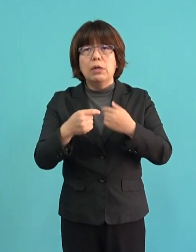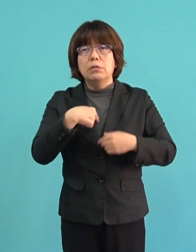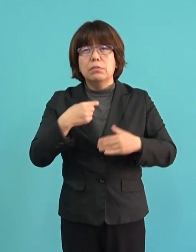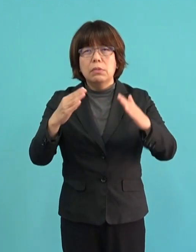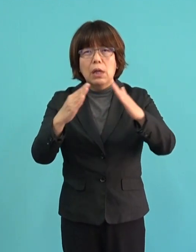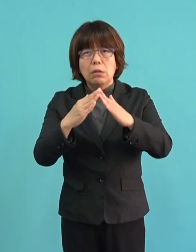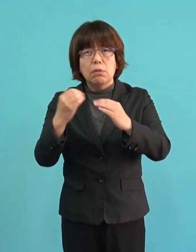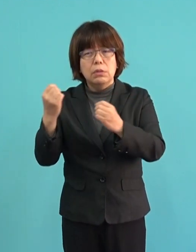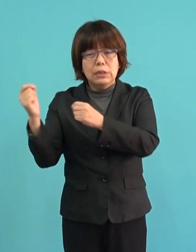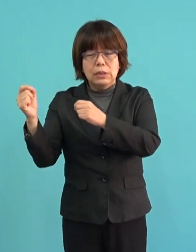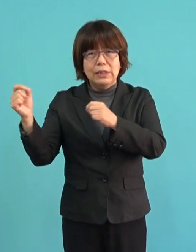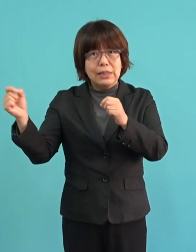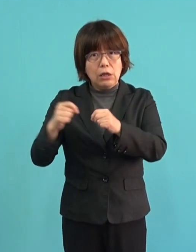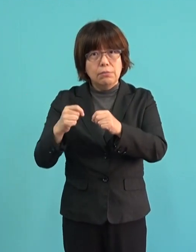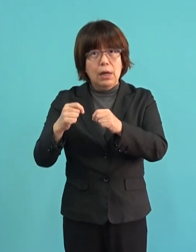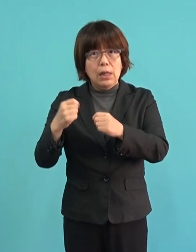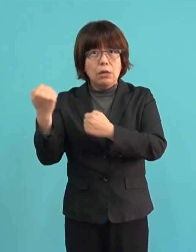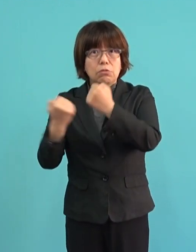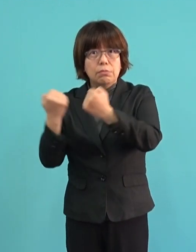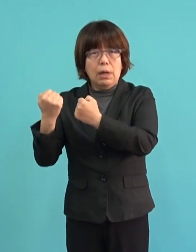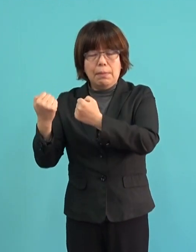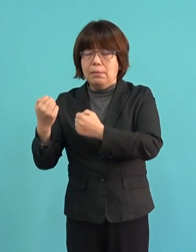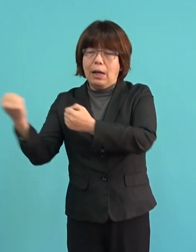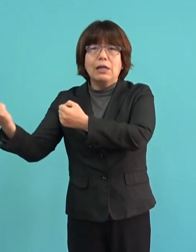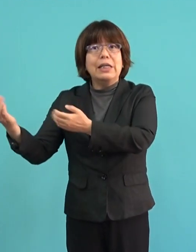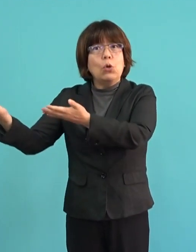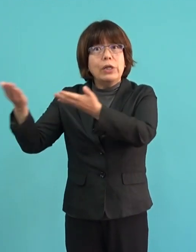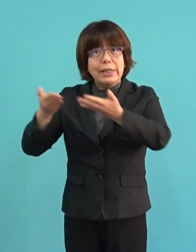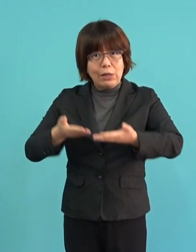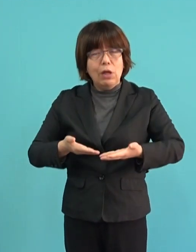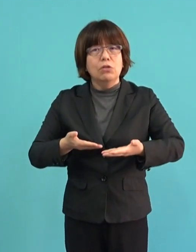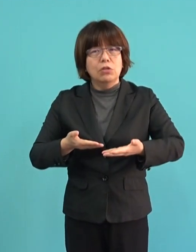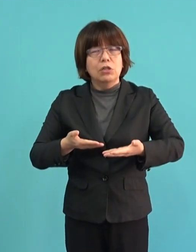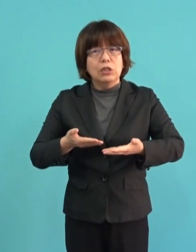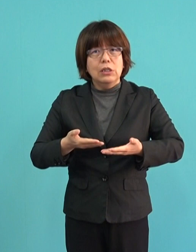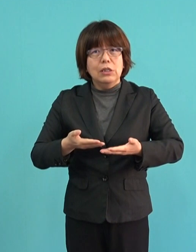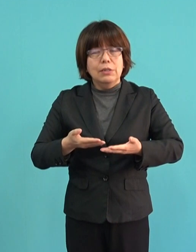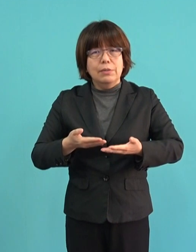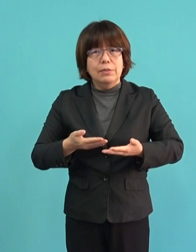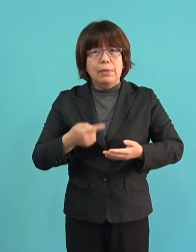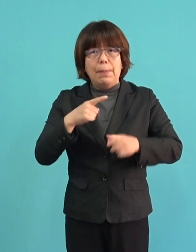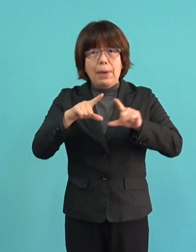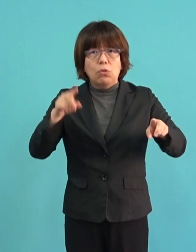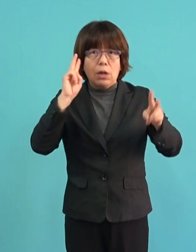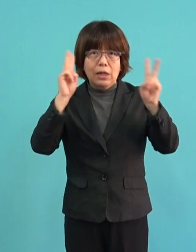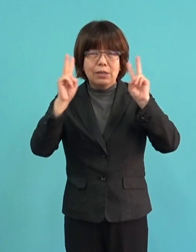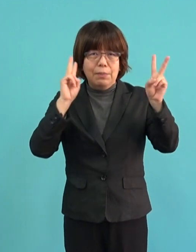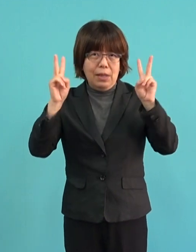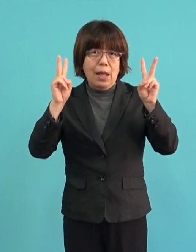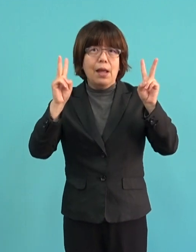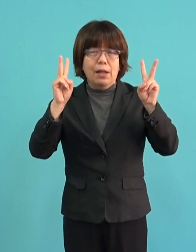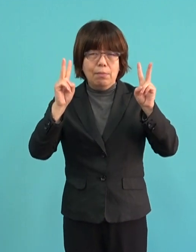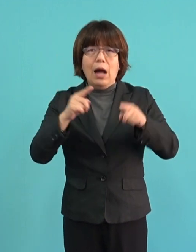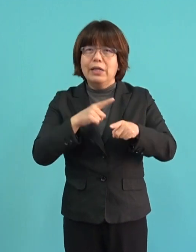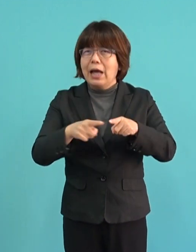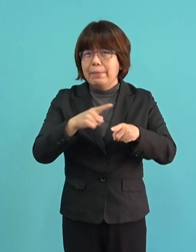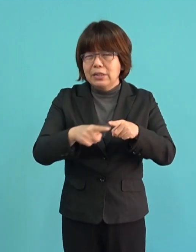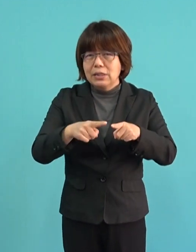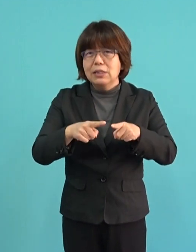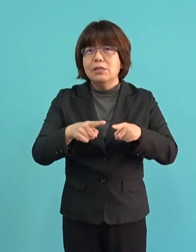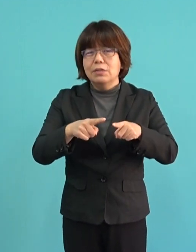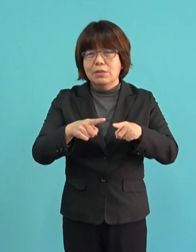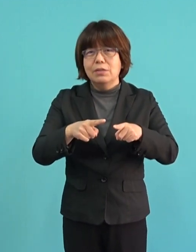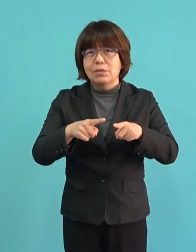家の近くまで引き取りに来てくれるそういうちょっとこう民間ならではの充実したサービスを